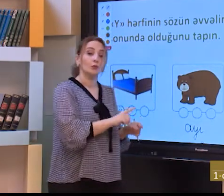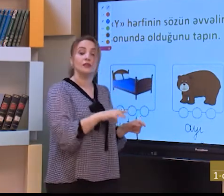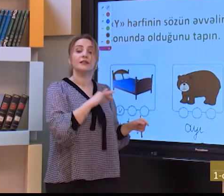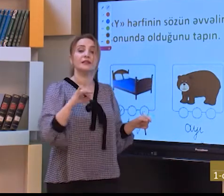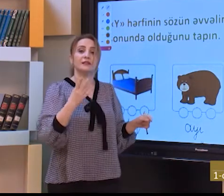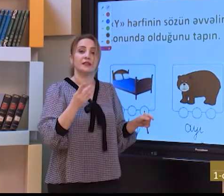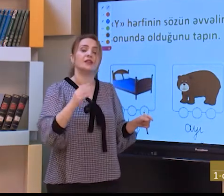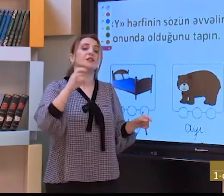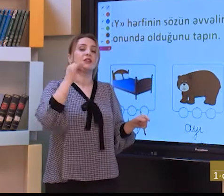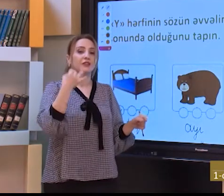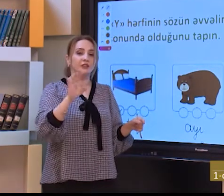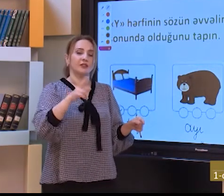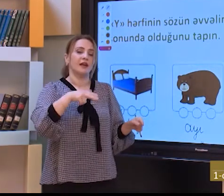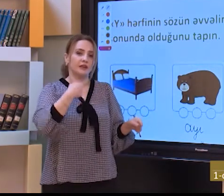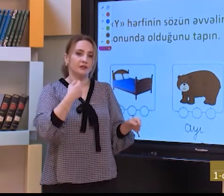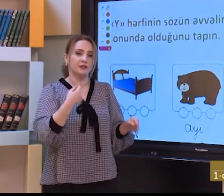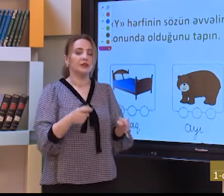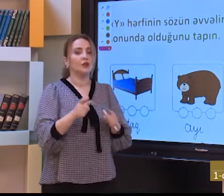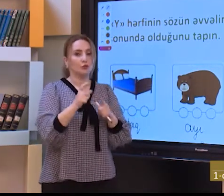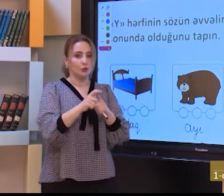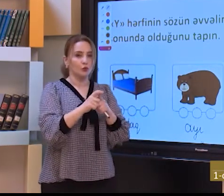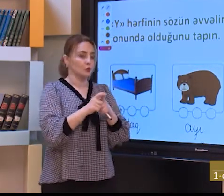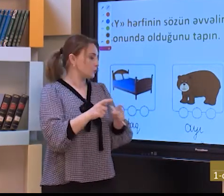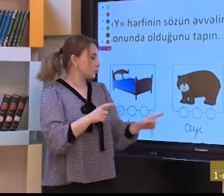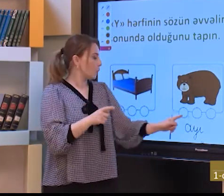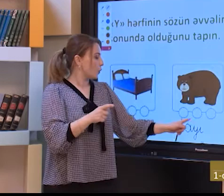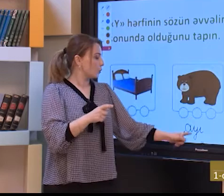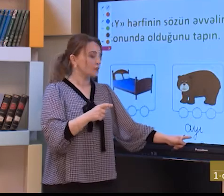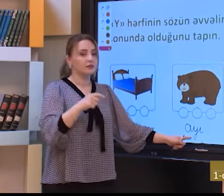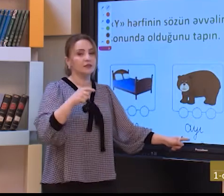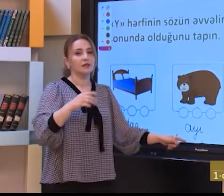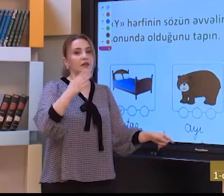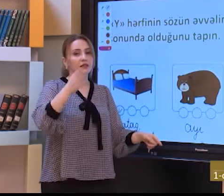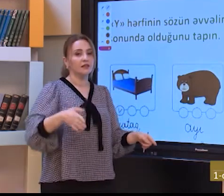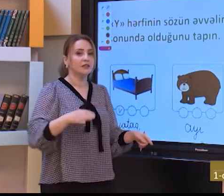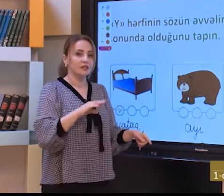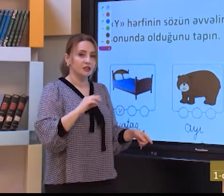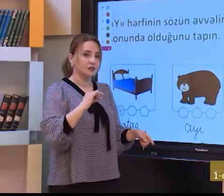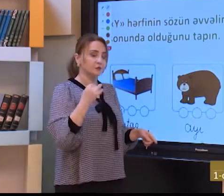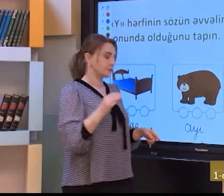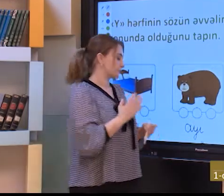Burada isə y hərfi sözün ortasında yerləşir.